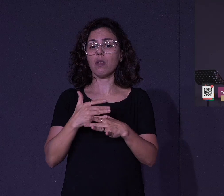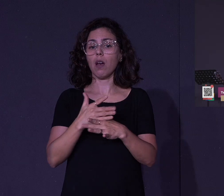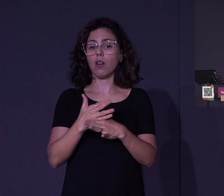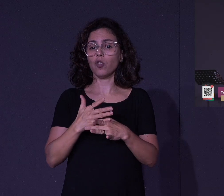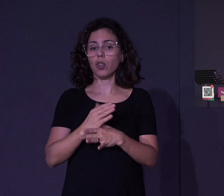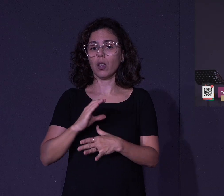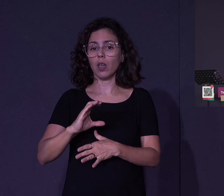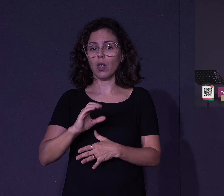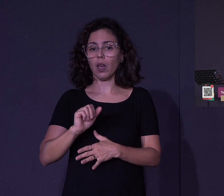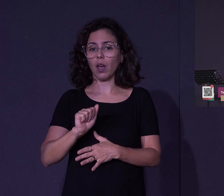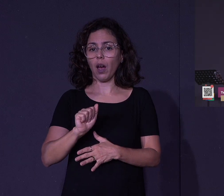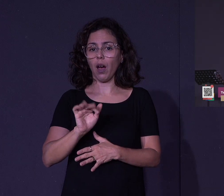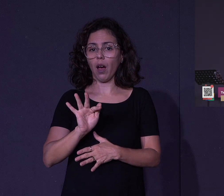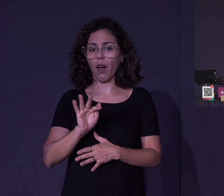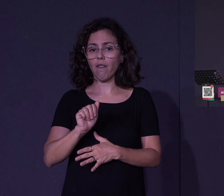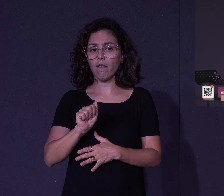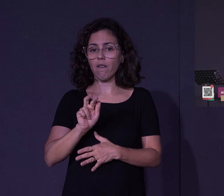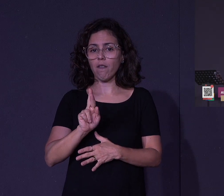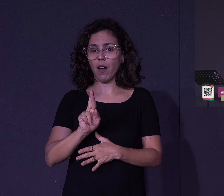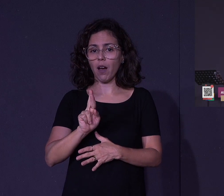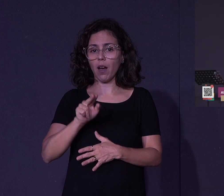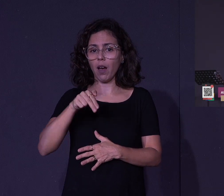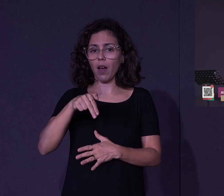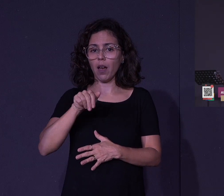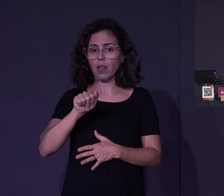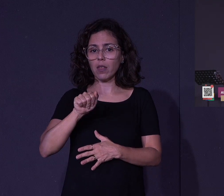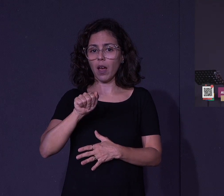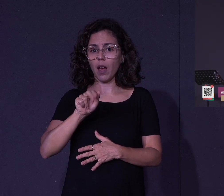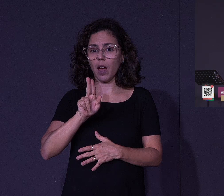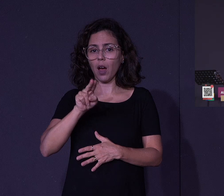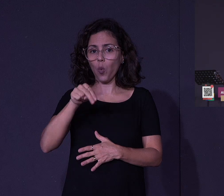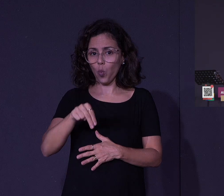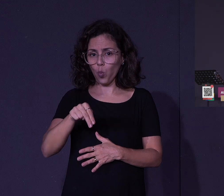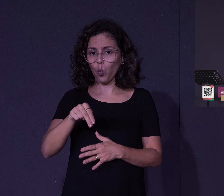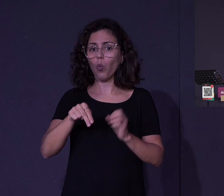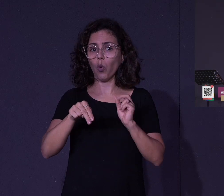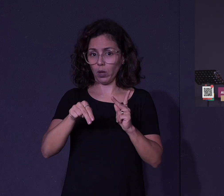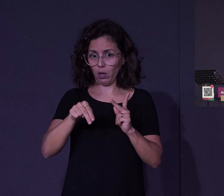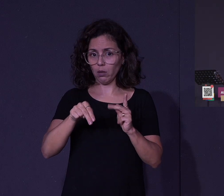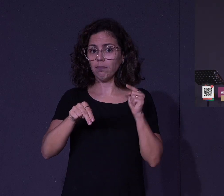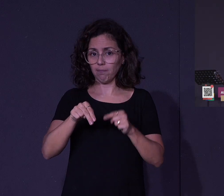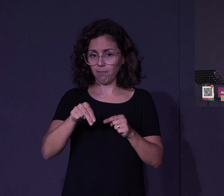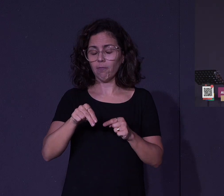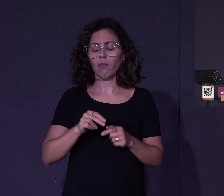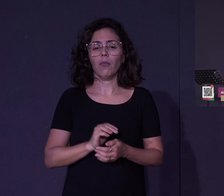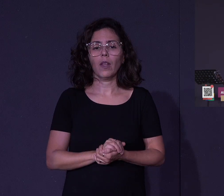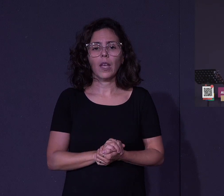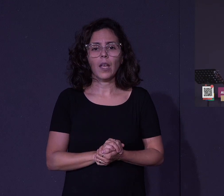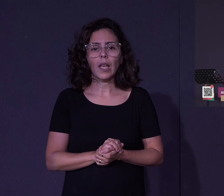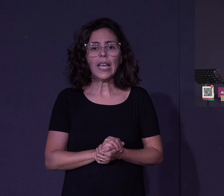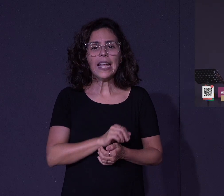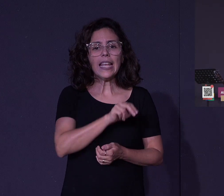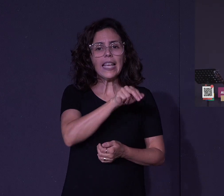povo, Jesus entrou aonde? Cafarnaum. A geografia bíblica nos ensina que Naim